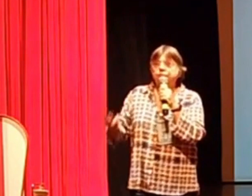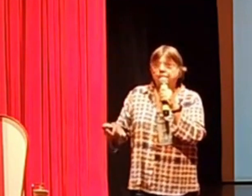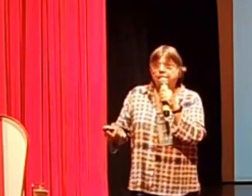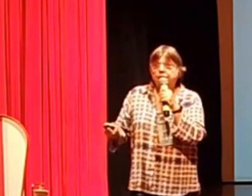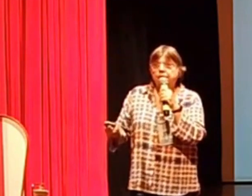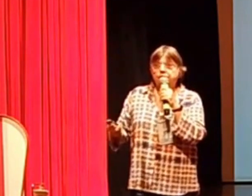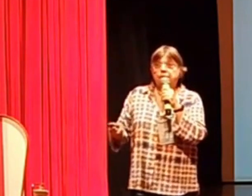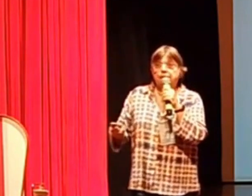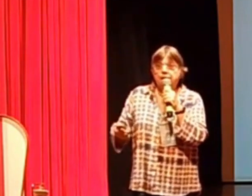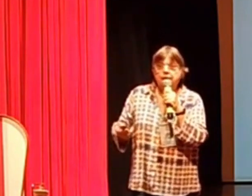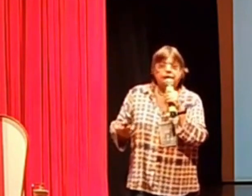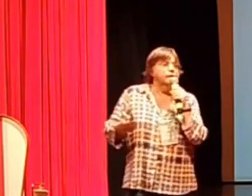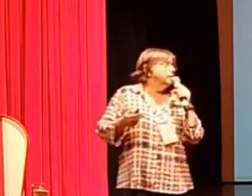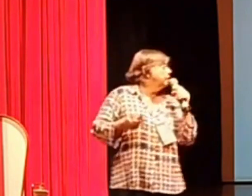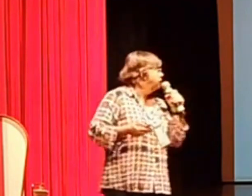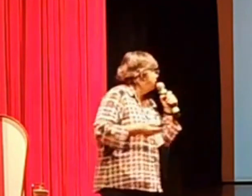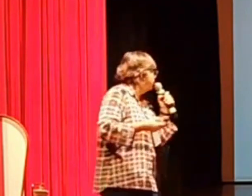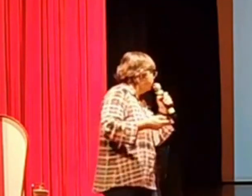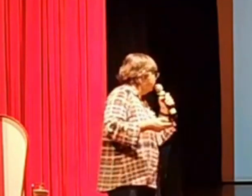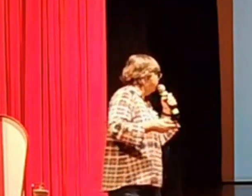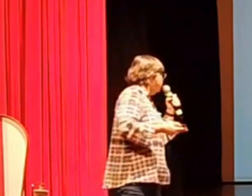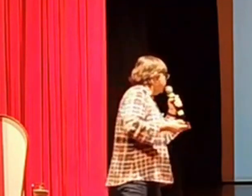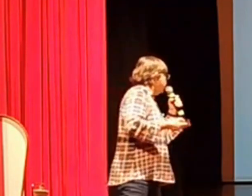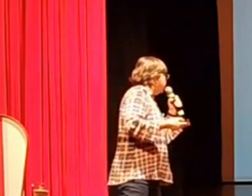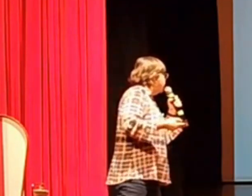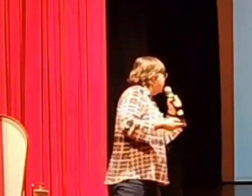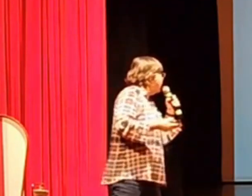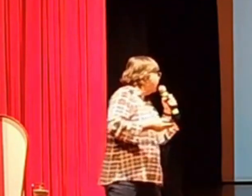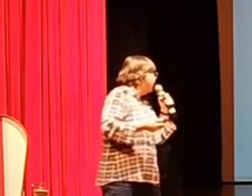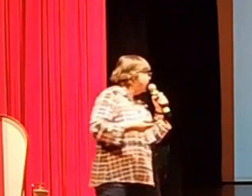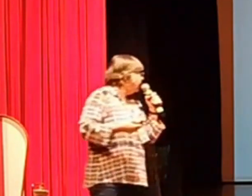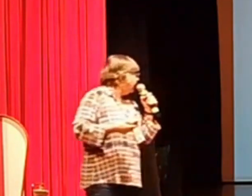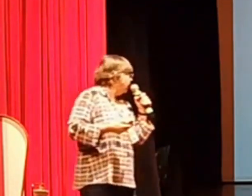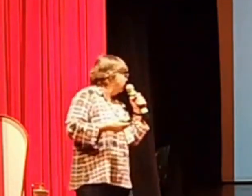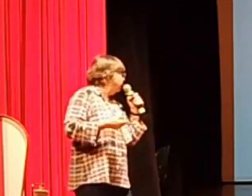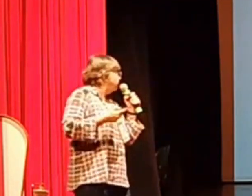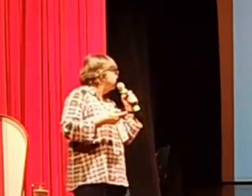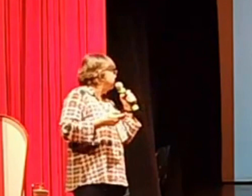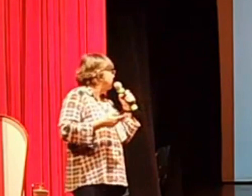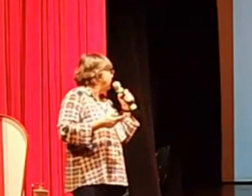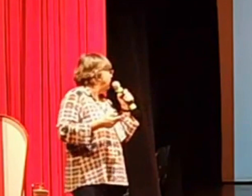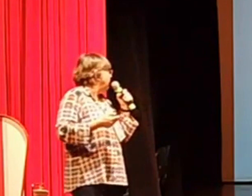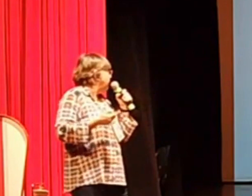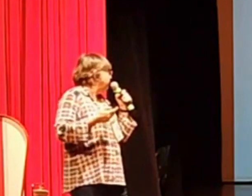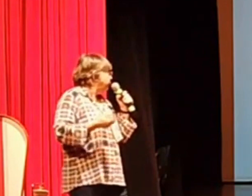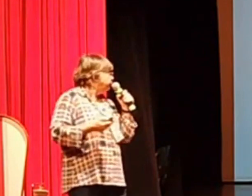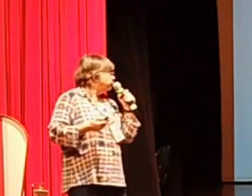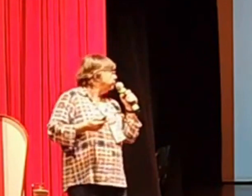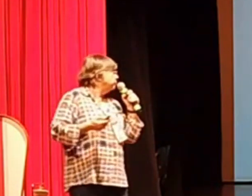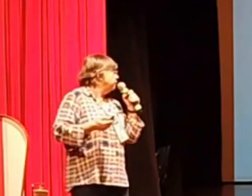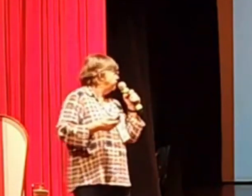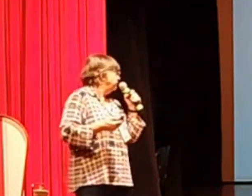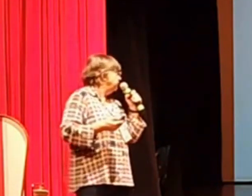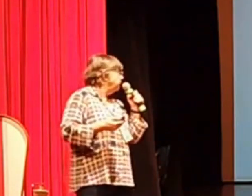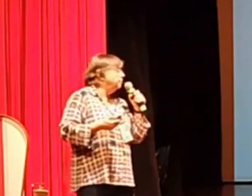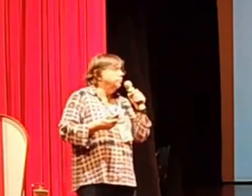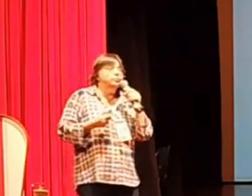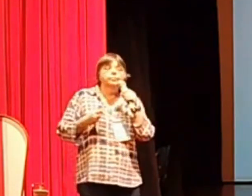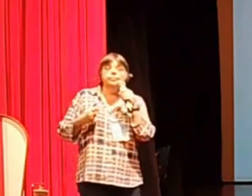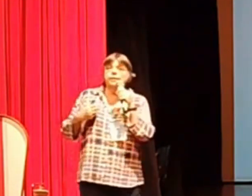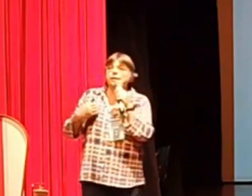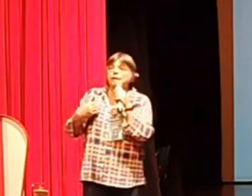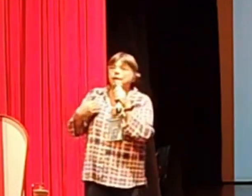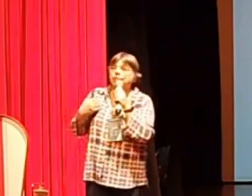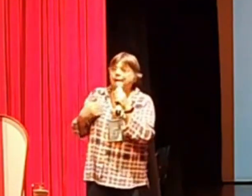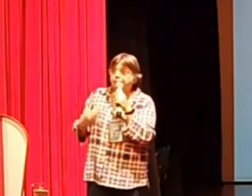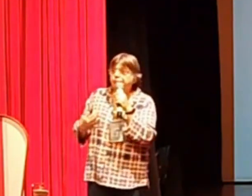que motivava estar ali, né? Então, veja só, a busca de conhecimento